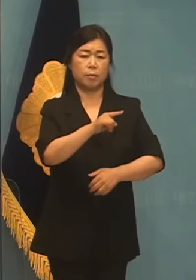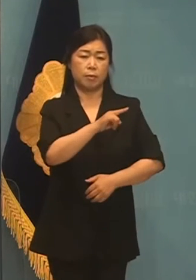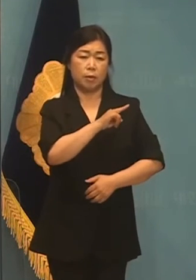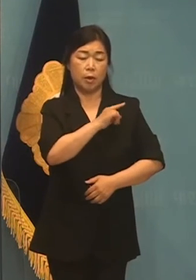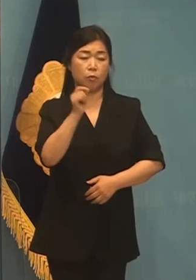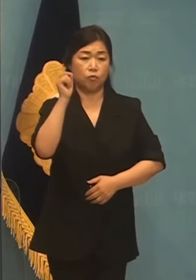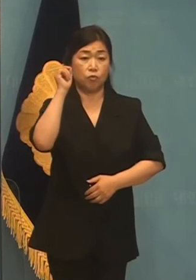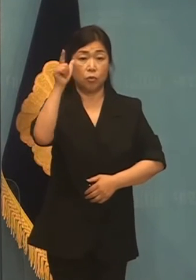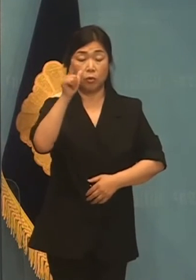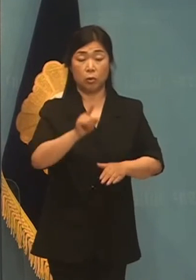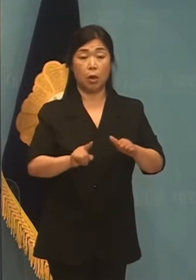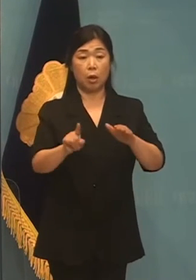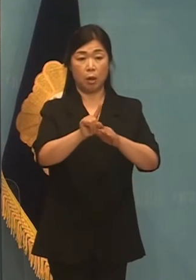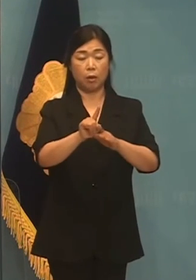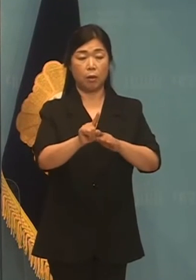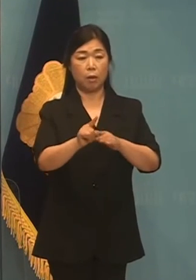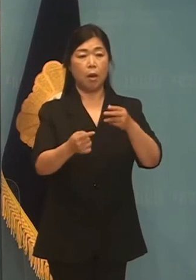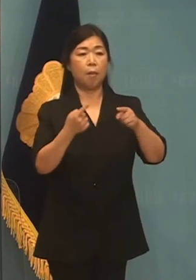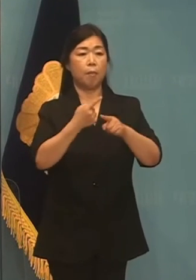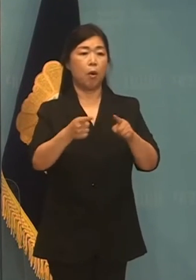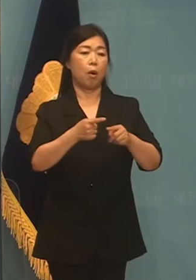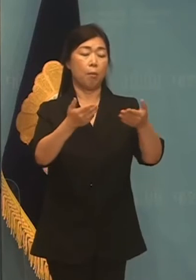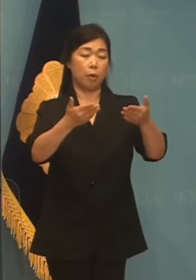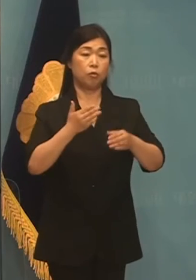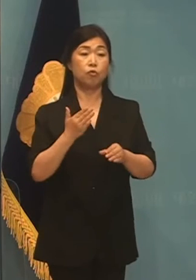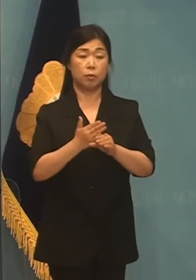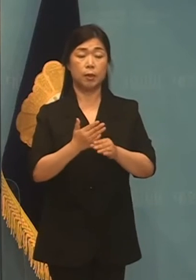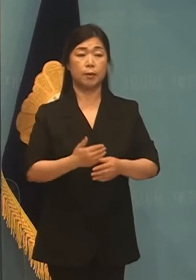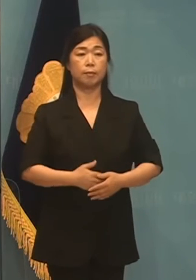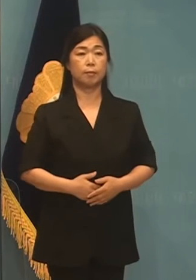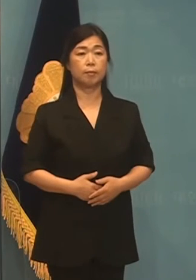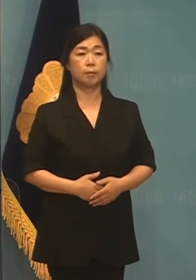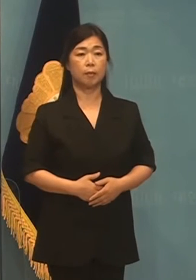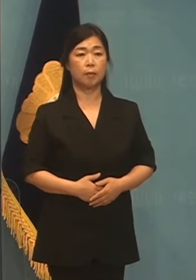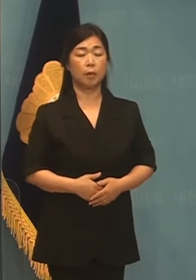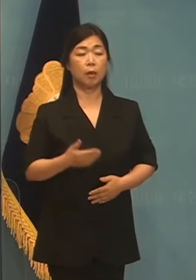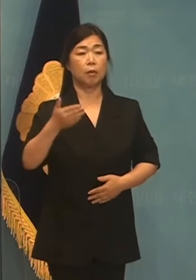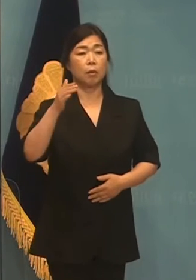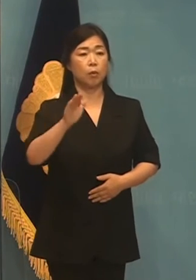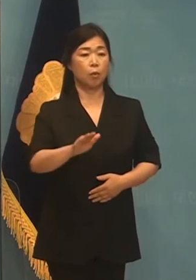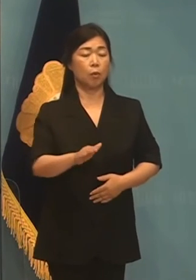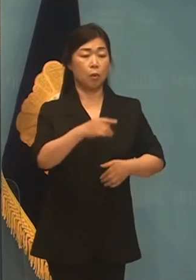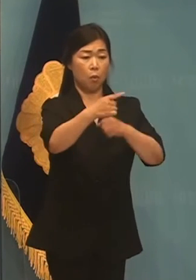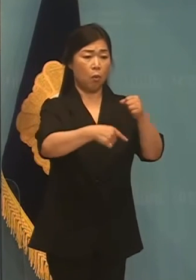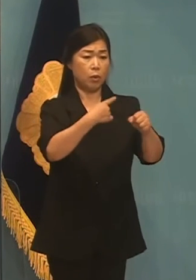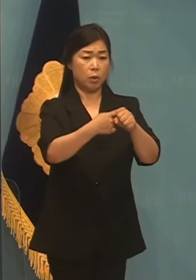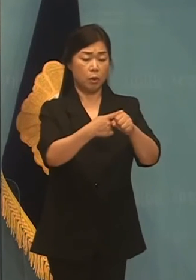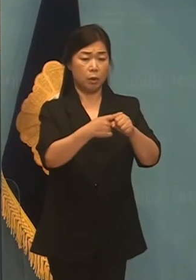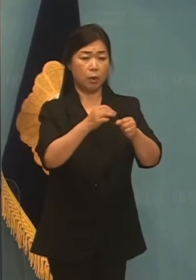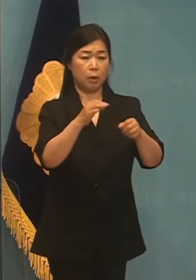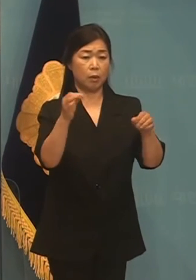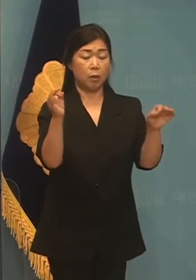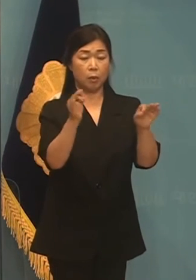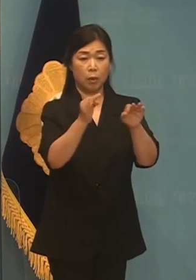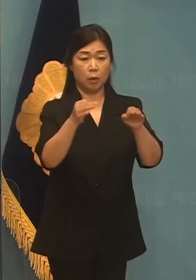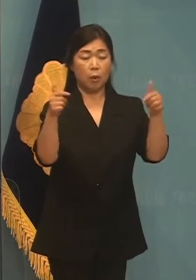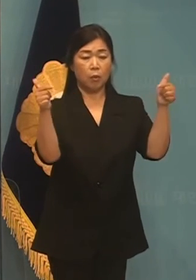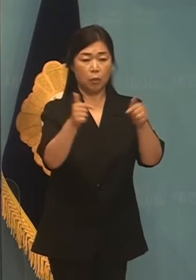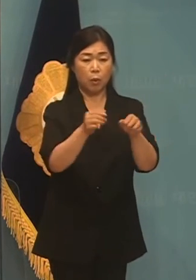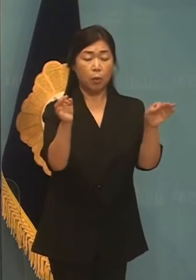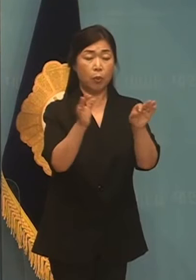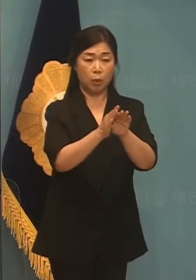가장 우수한 것으로 평가받고 있습니다. 이런데도 탈원전 정책을 추진하는